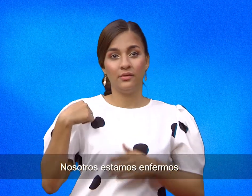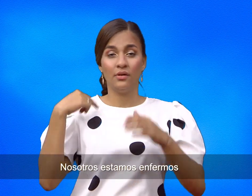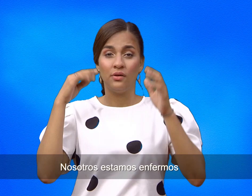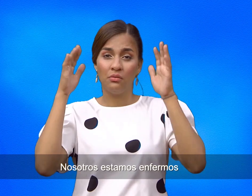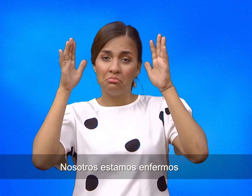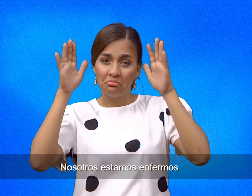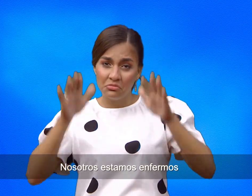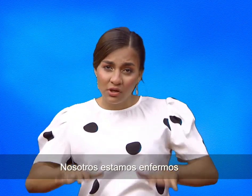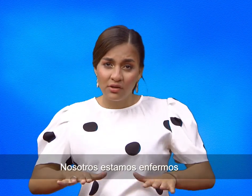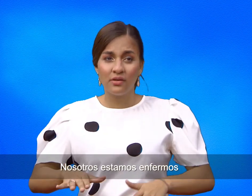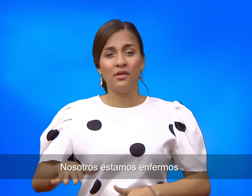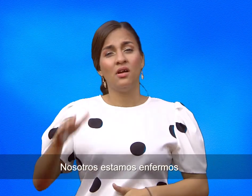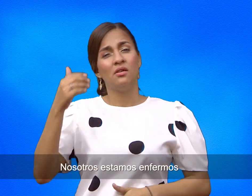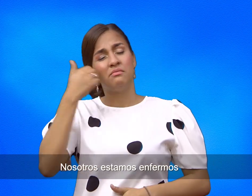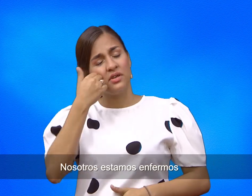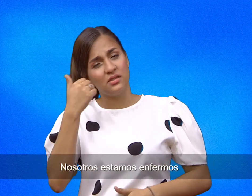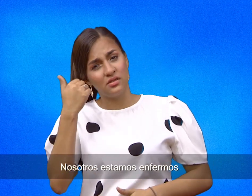Nosotros estamos enfermos.